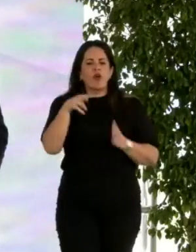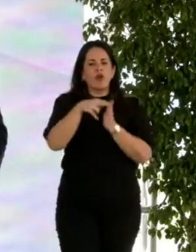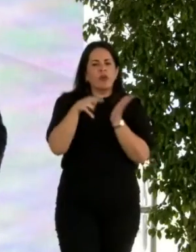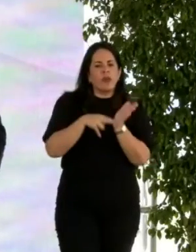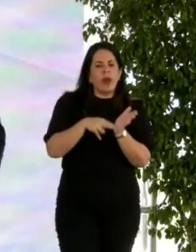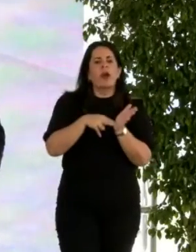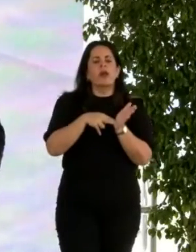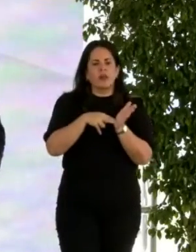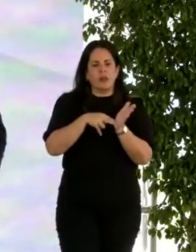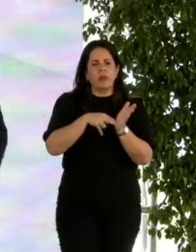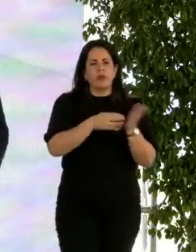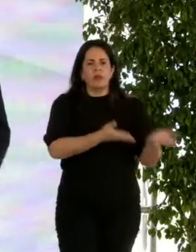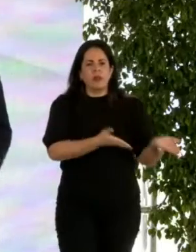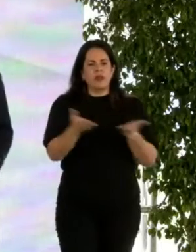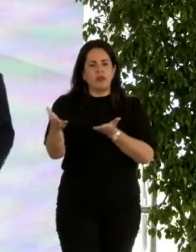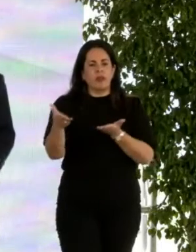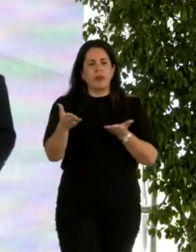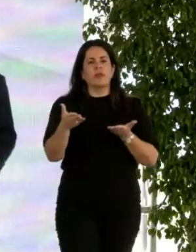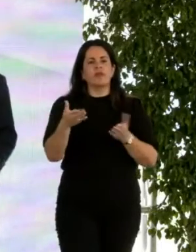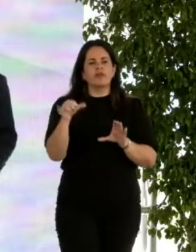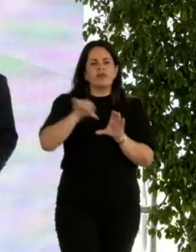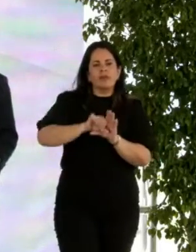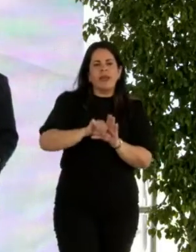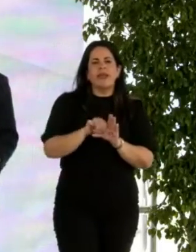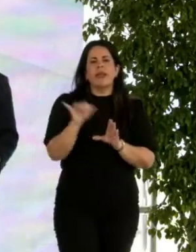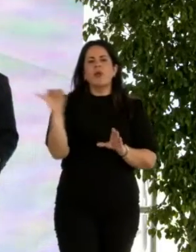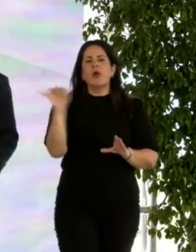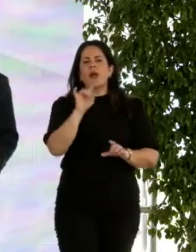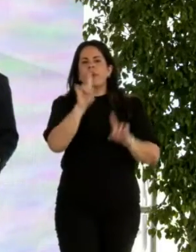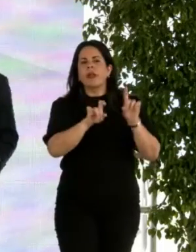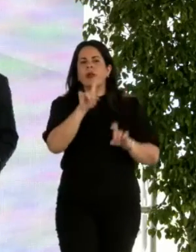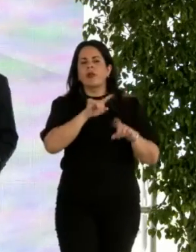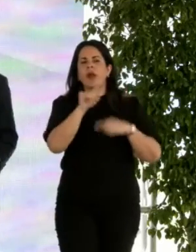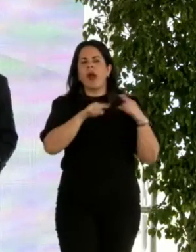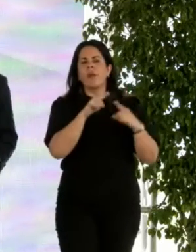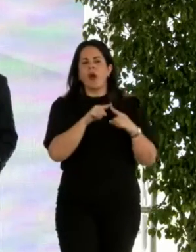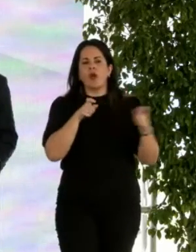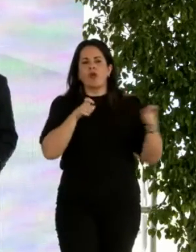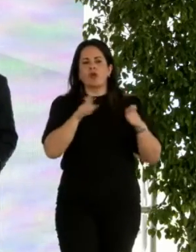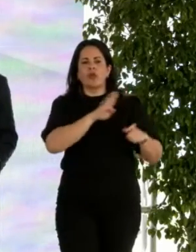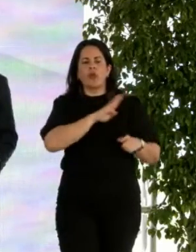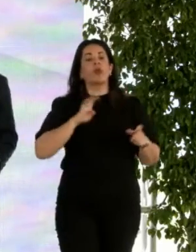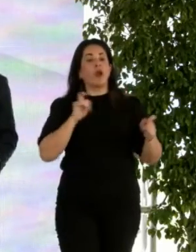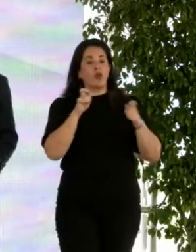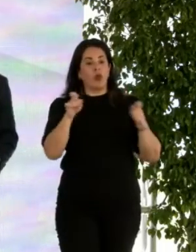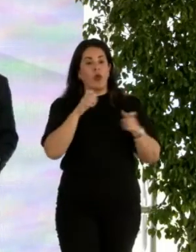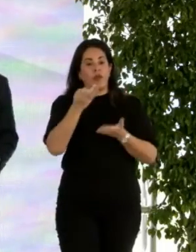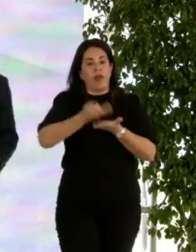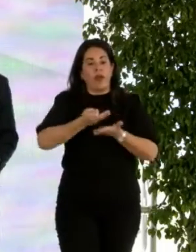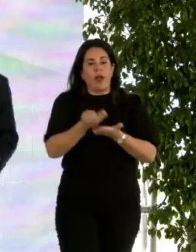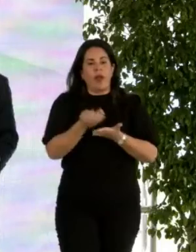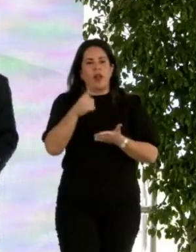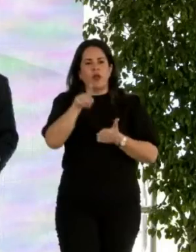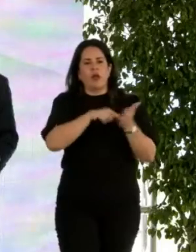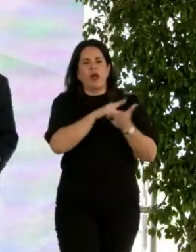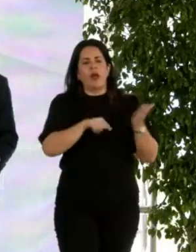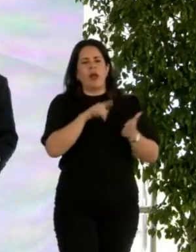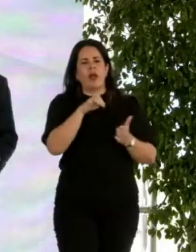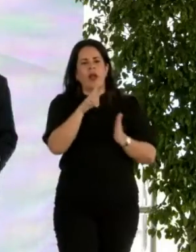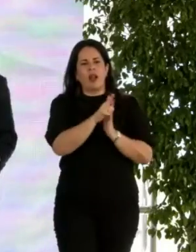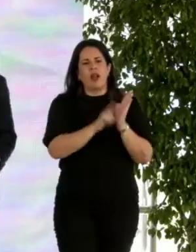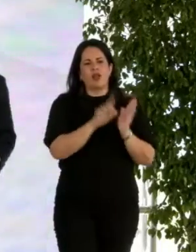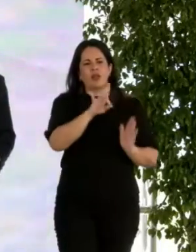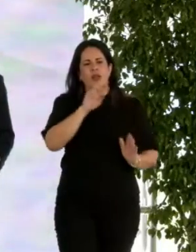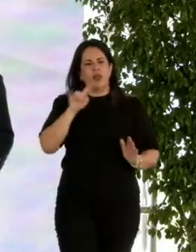de suplido de combustible. Y también le quería preguntar si ante las acciones de la Junta de Control Fiscal para anular lo que es la Ley 81 de retiro de los